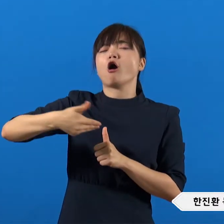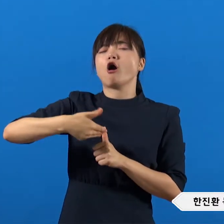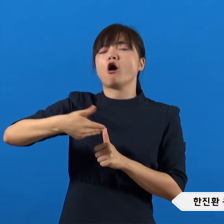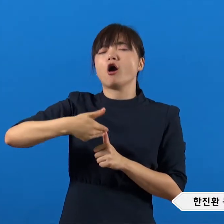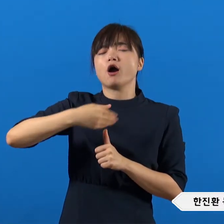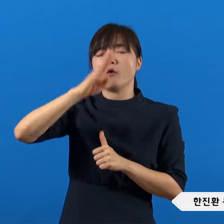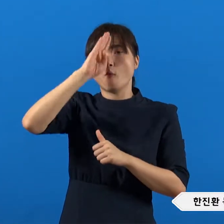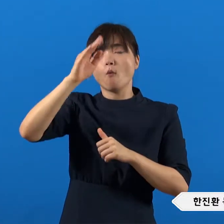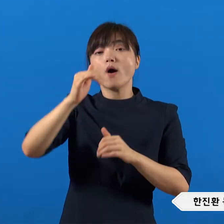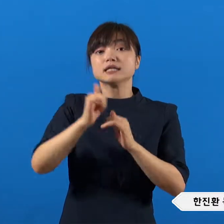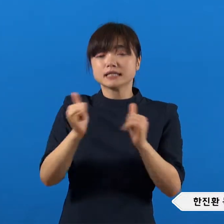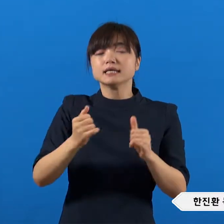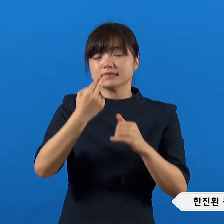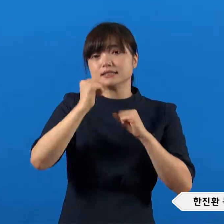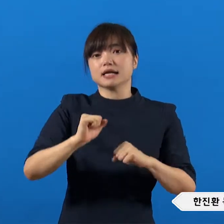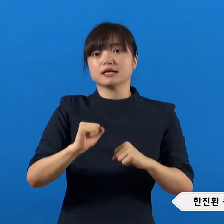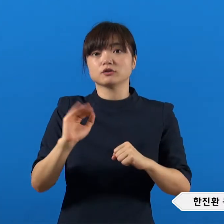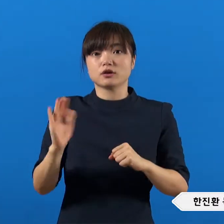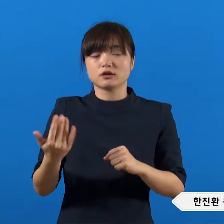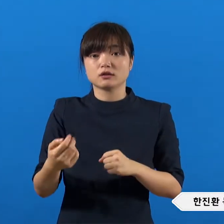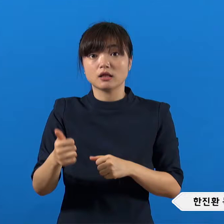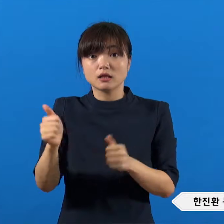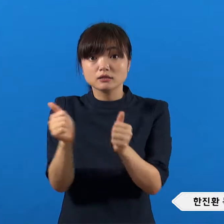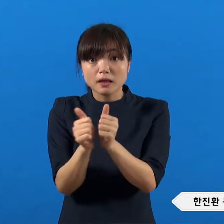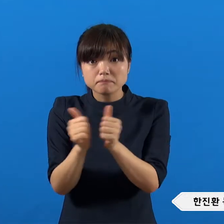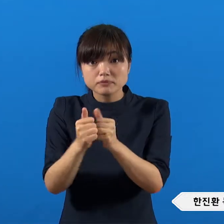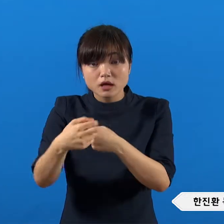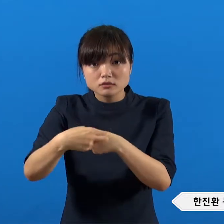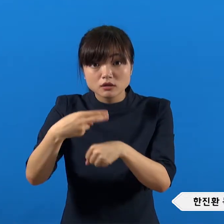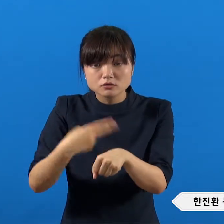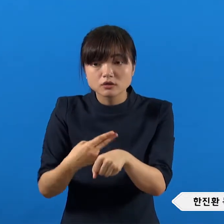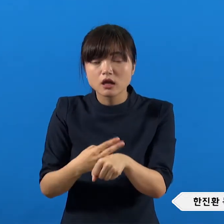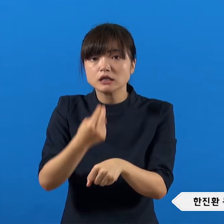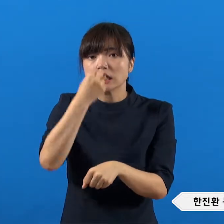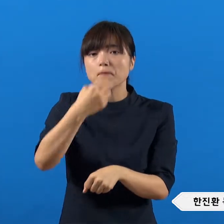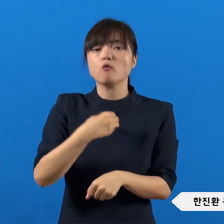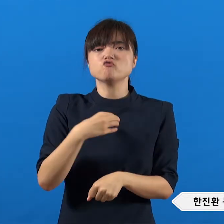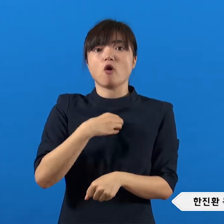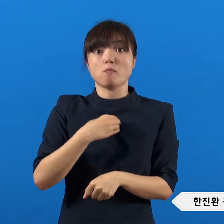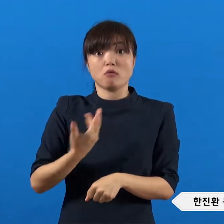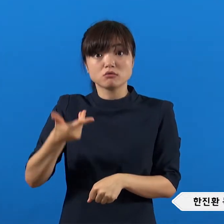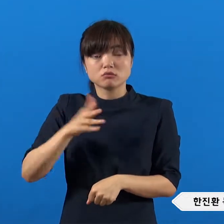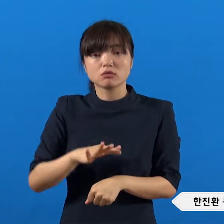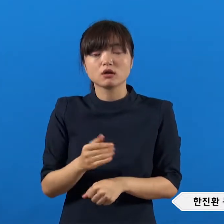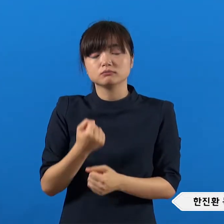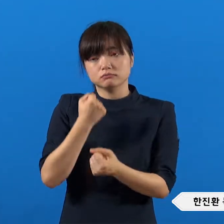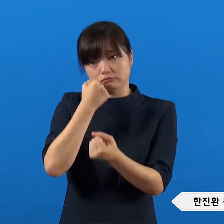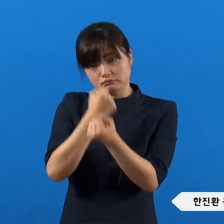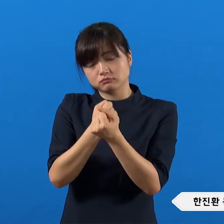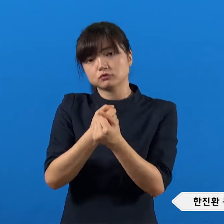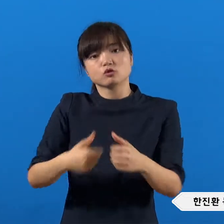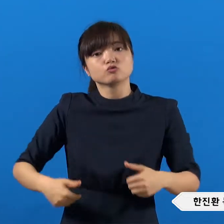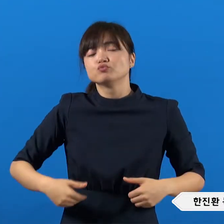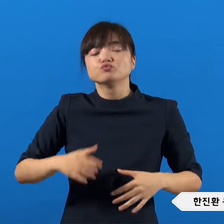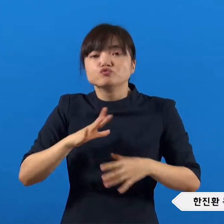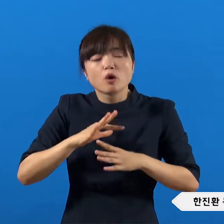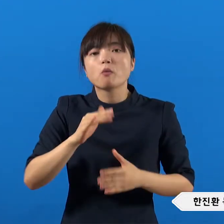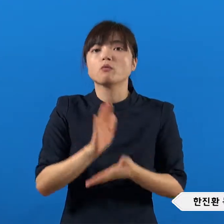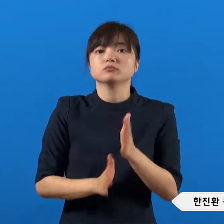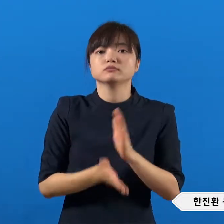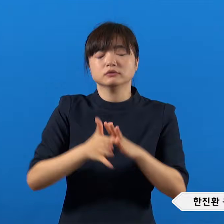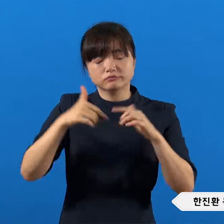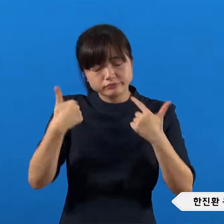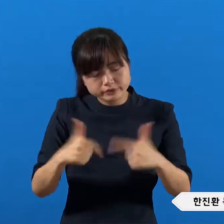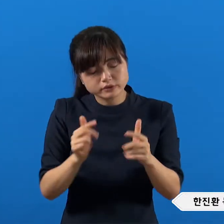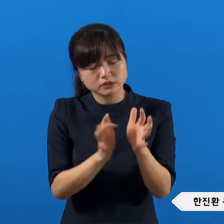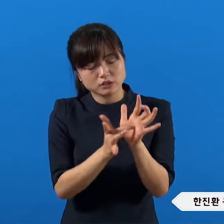됐습니다. 코른펠드는 생명이 위태로울 수 있는 그런 일을 했지만 그래도 두렵지 않았습니다.